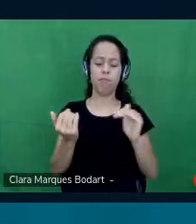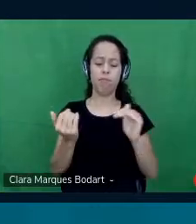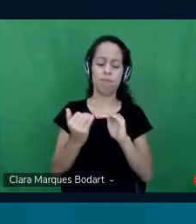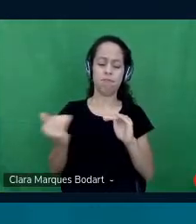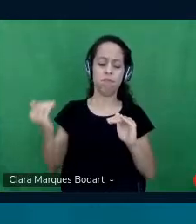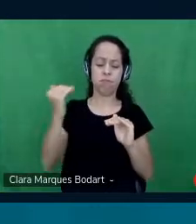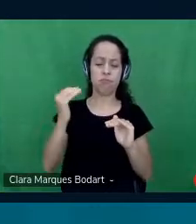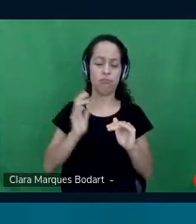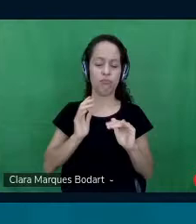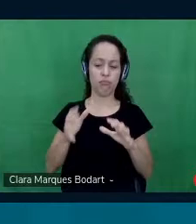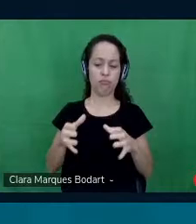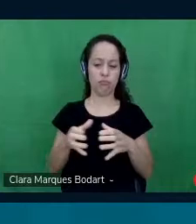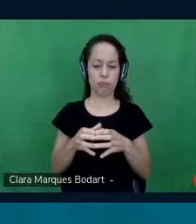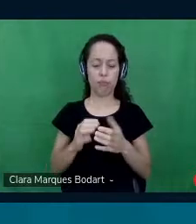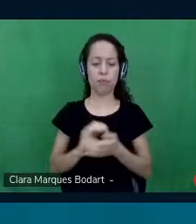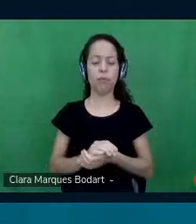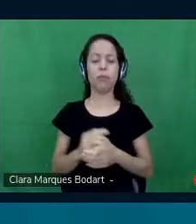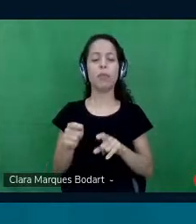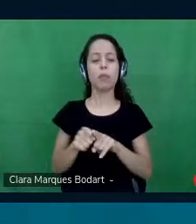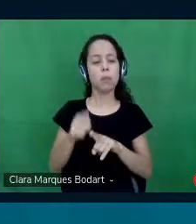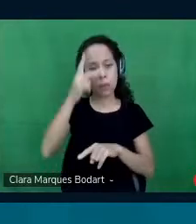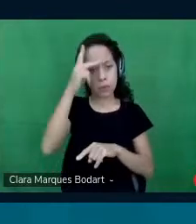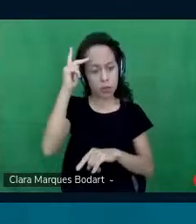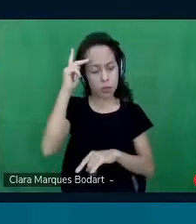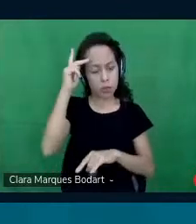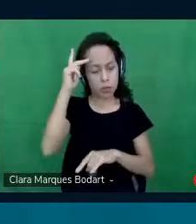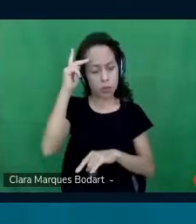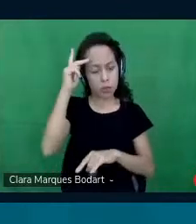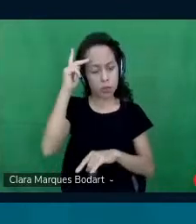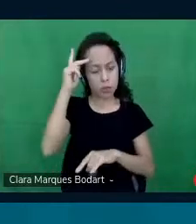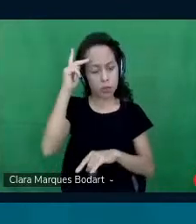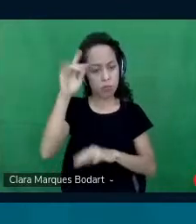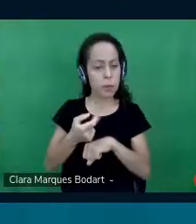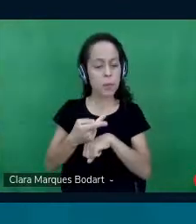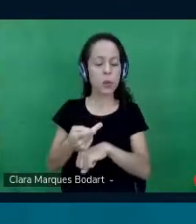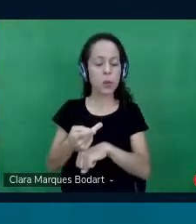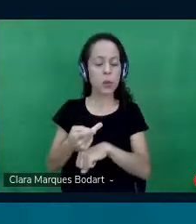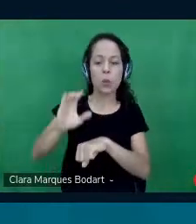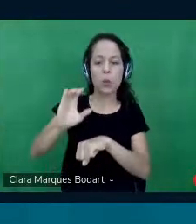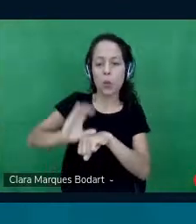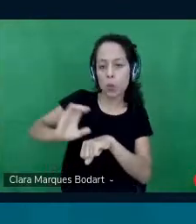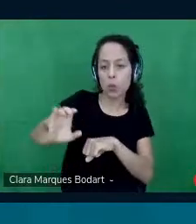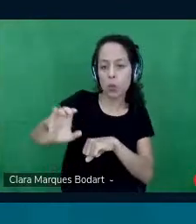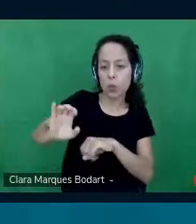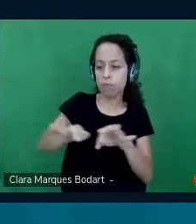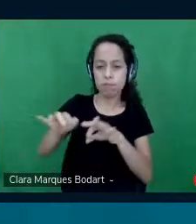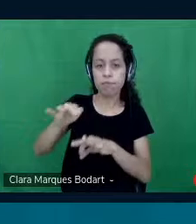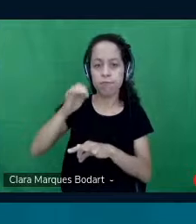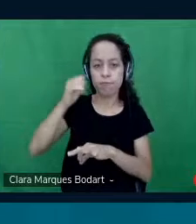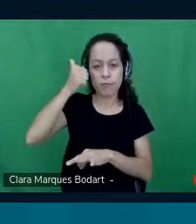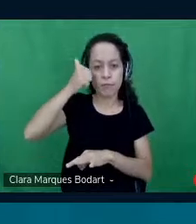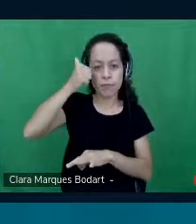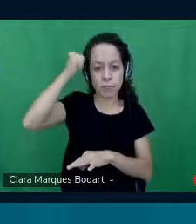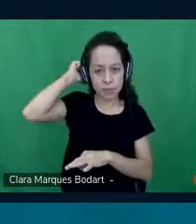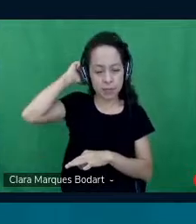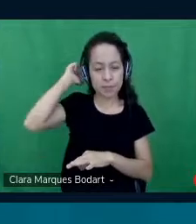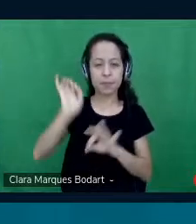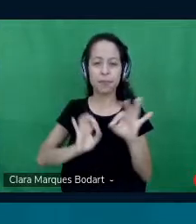procura pelos cursinhos preparatórios que a classe média, né, que teria mais